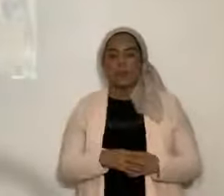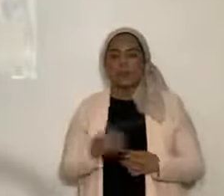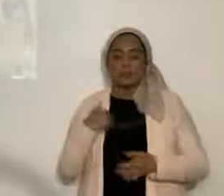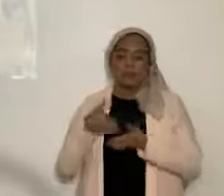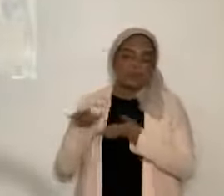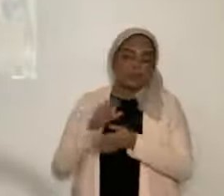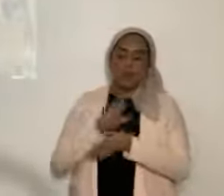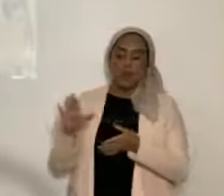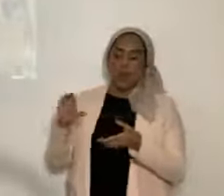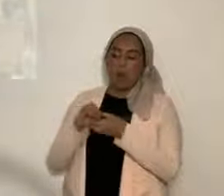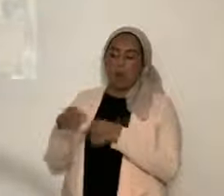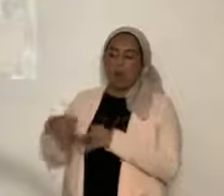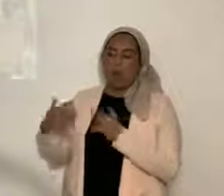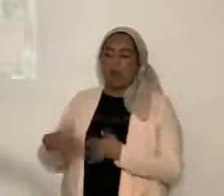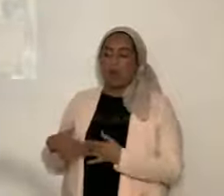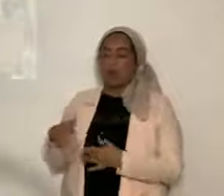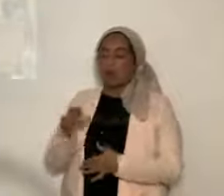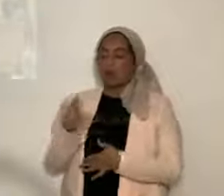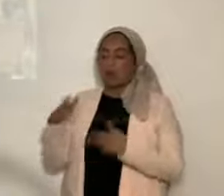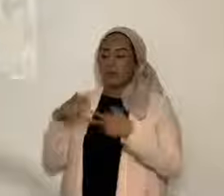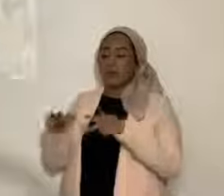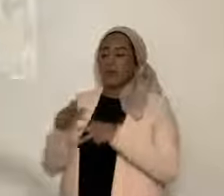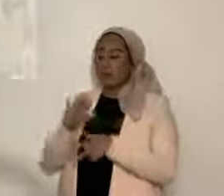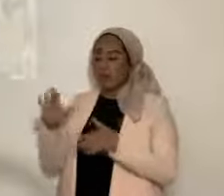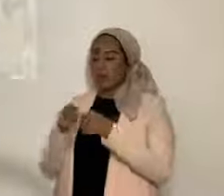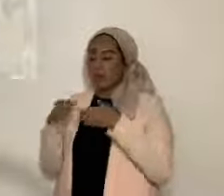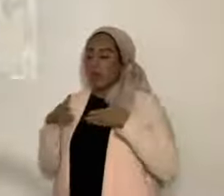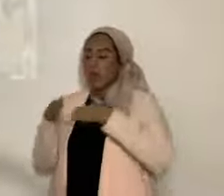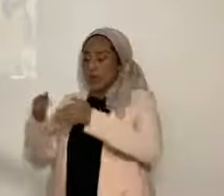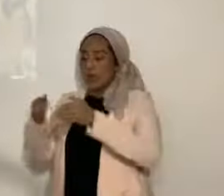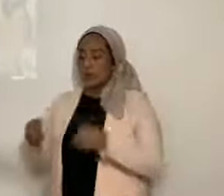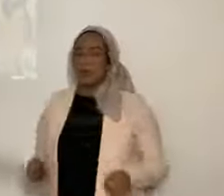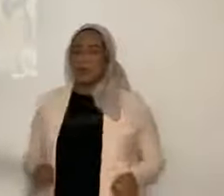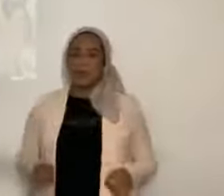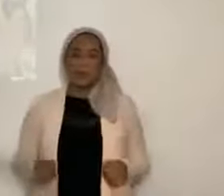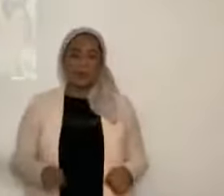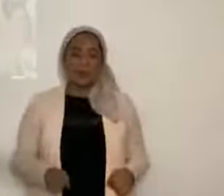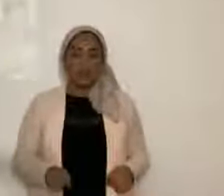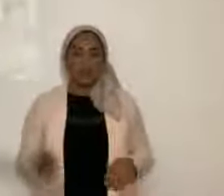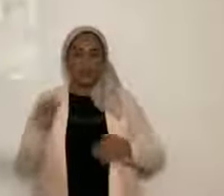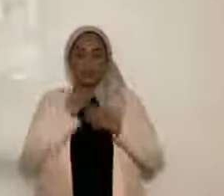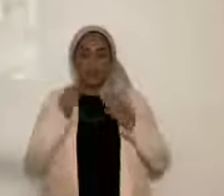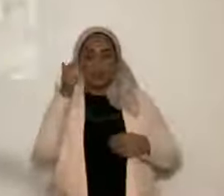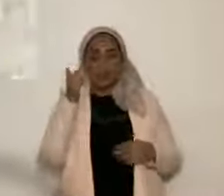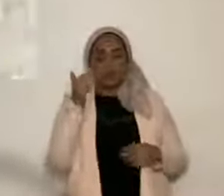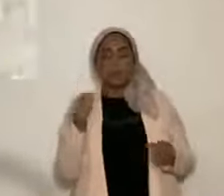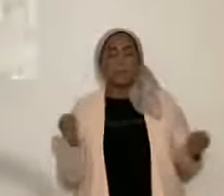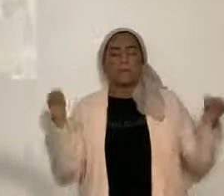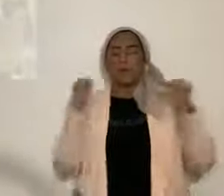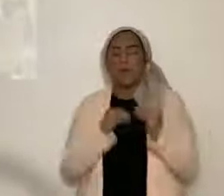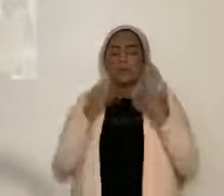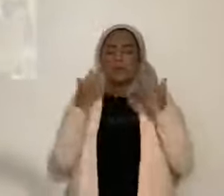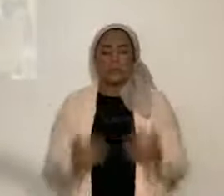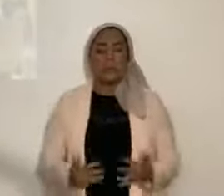por tanto a la dureza de su corazón, caminaron en sus propios consejos. 13, más